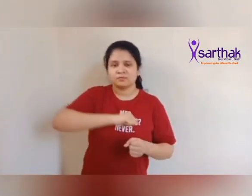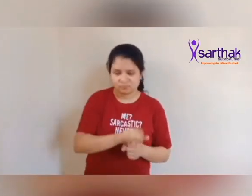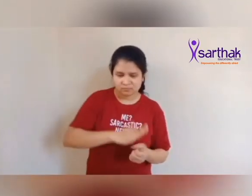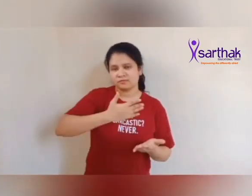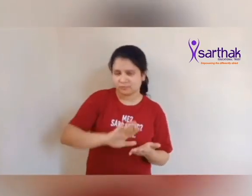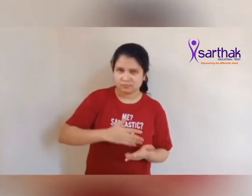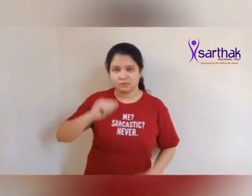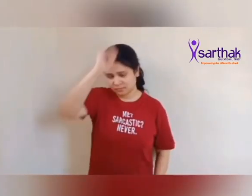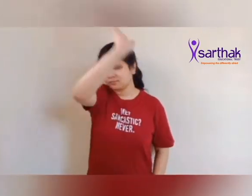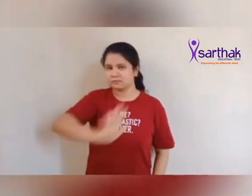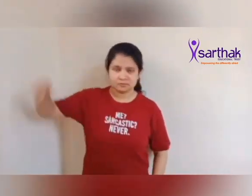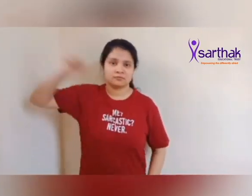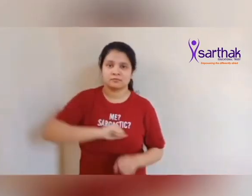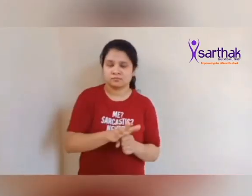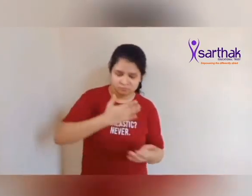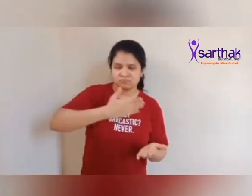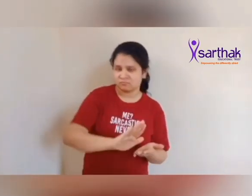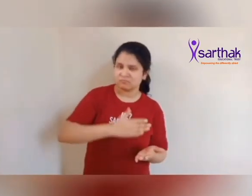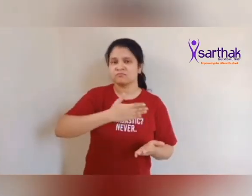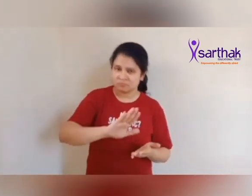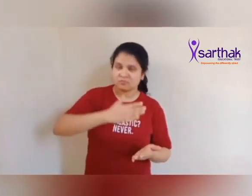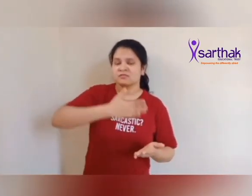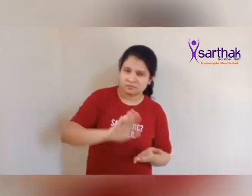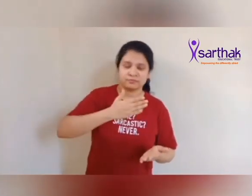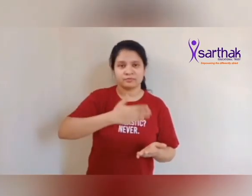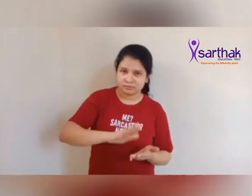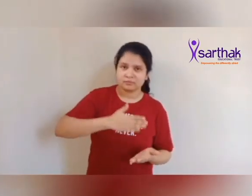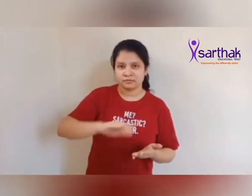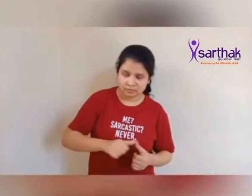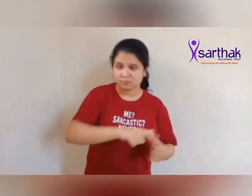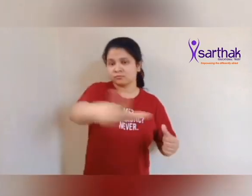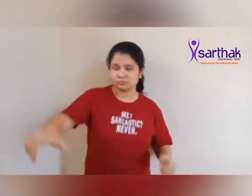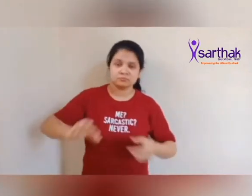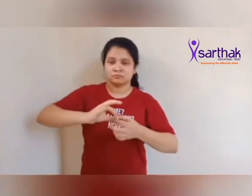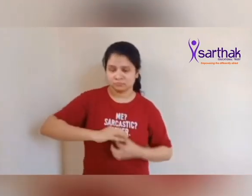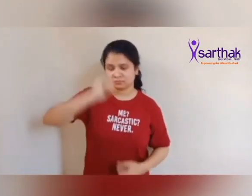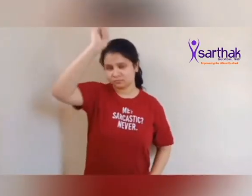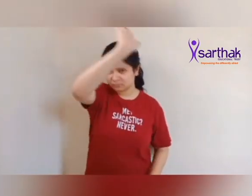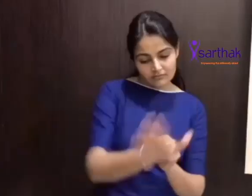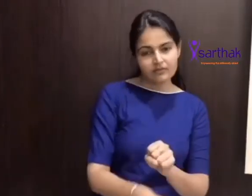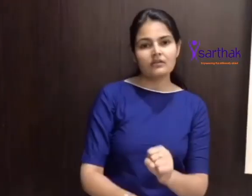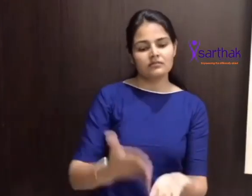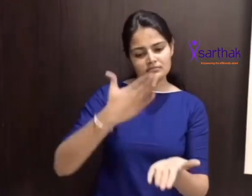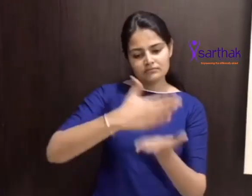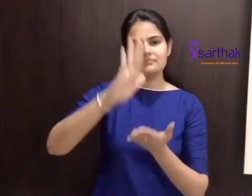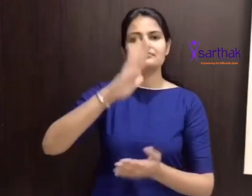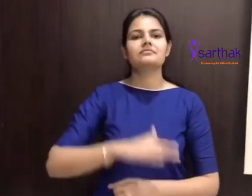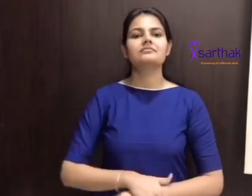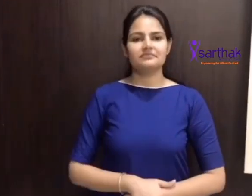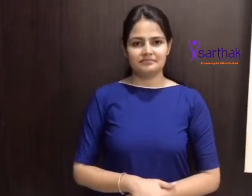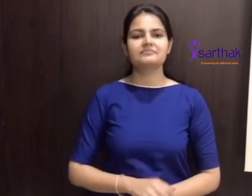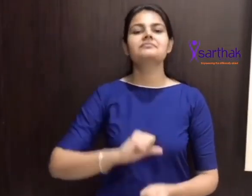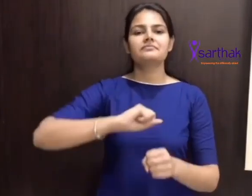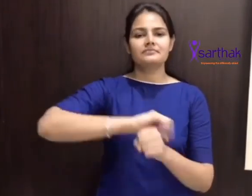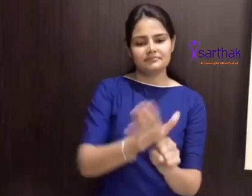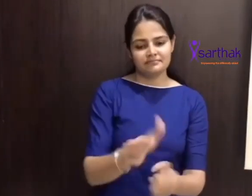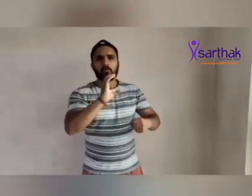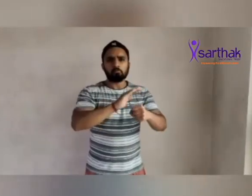इस हैवान को, है वान को, हाजी है वान को। अपने हिंदुस्तान से हटाए इस हैवान को, है वान